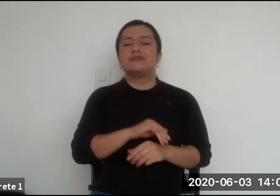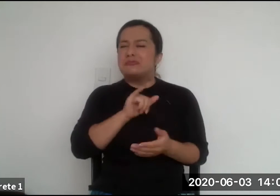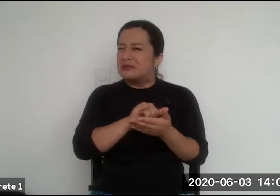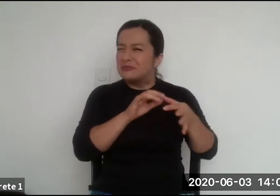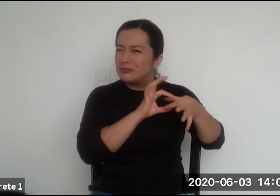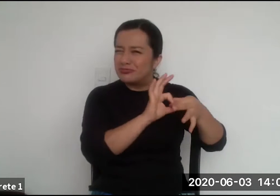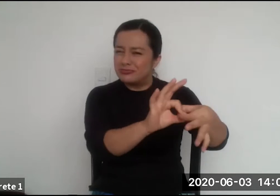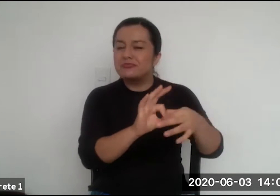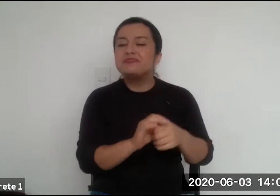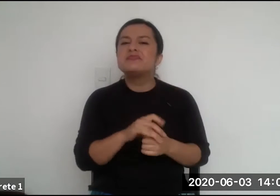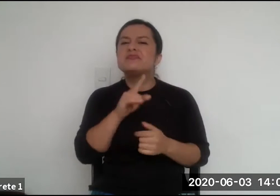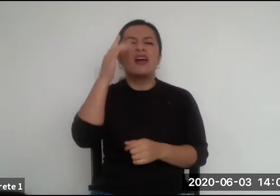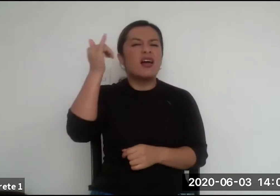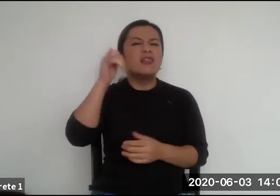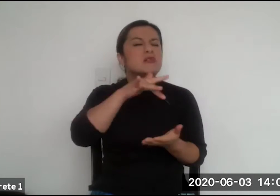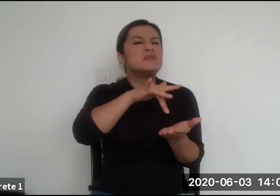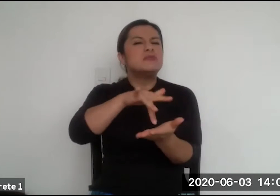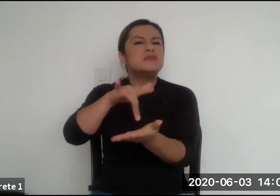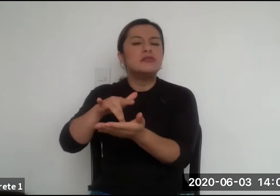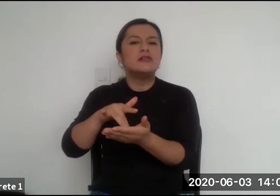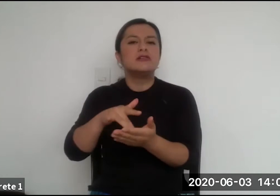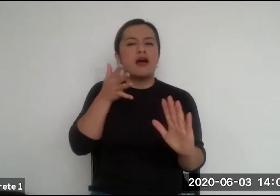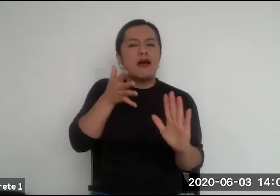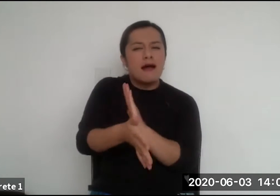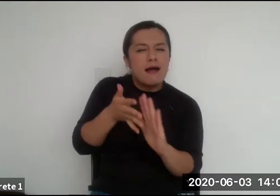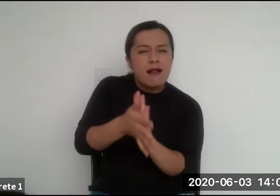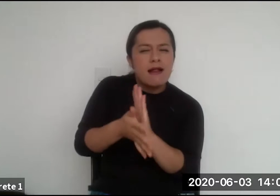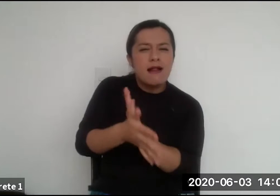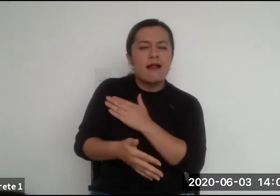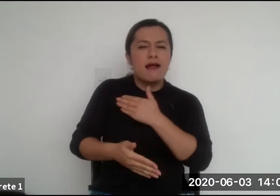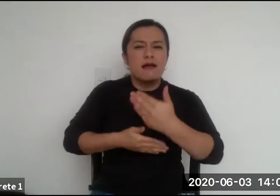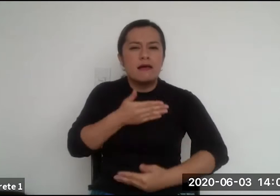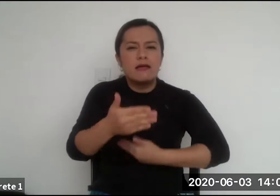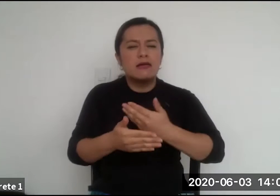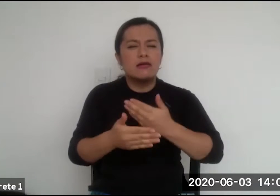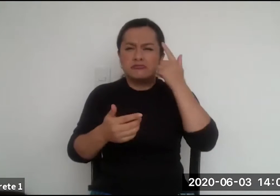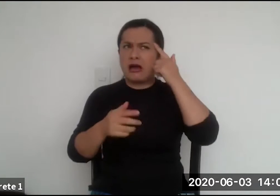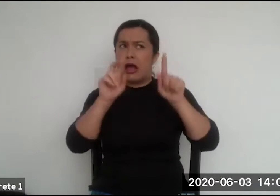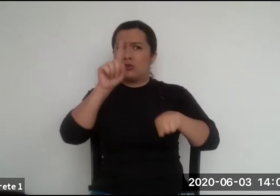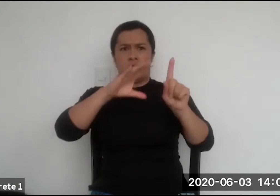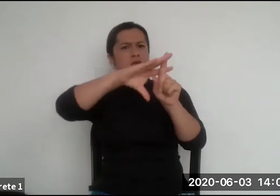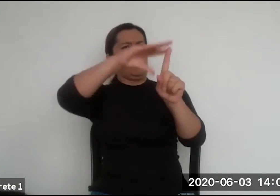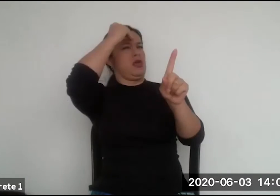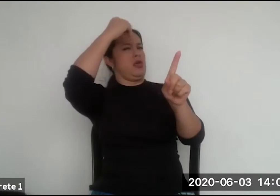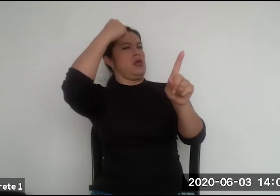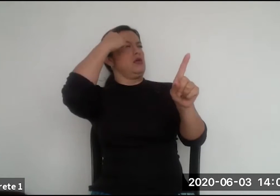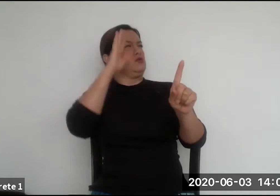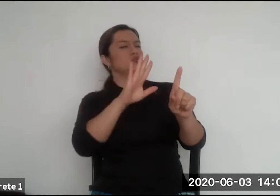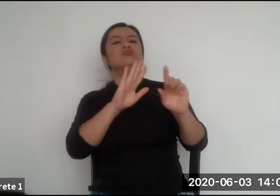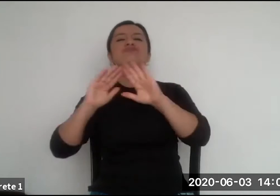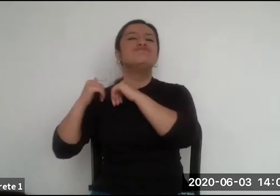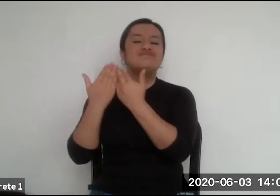academia se enfoca en las narrativas y representaciones sobre la discapacidad en la literatura latinoamericana.